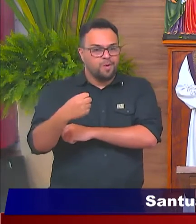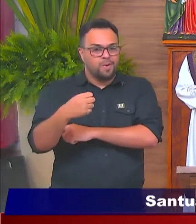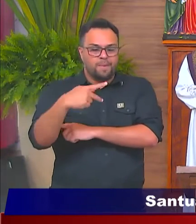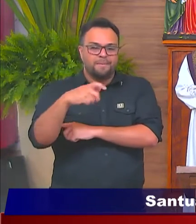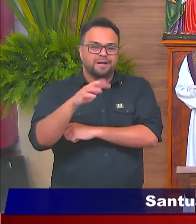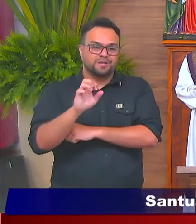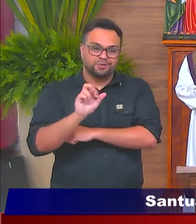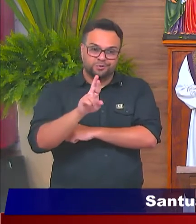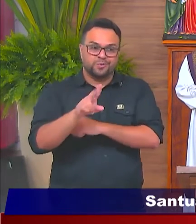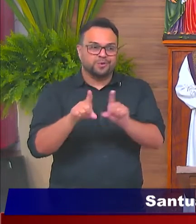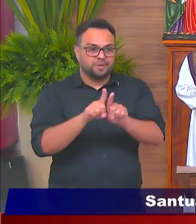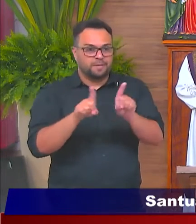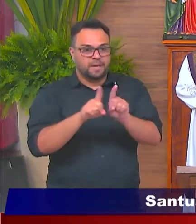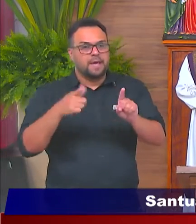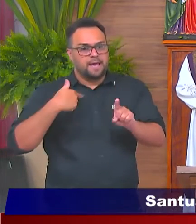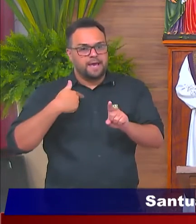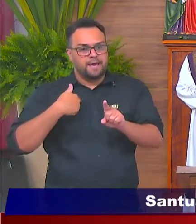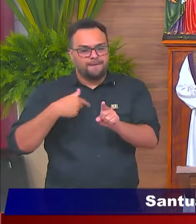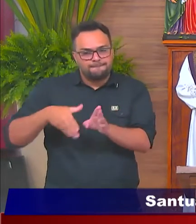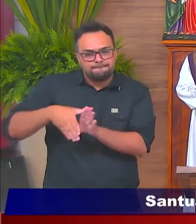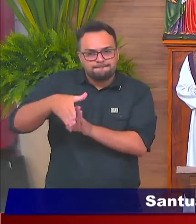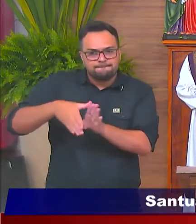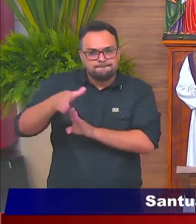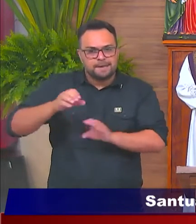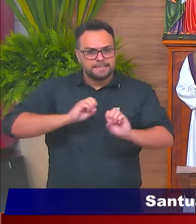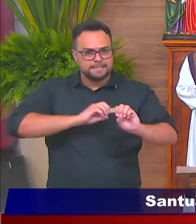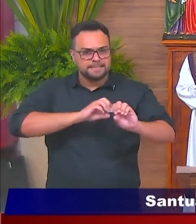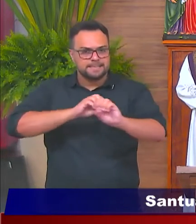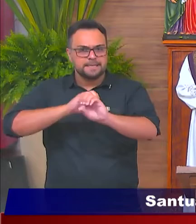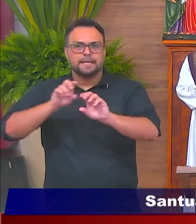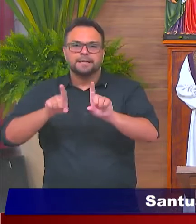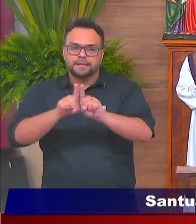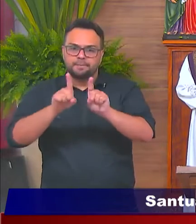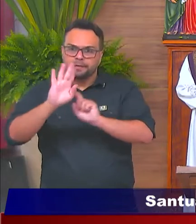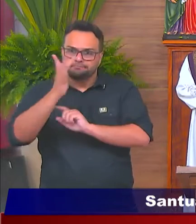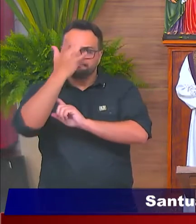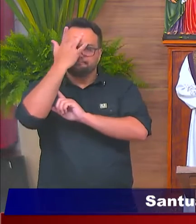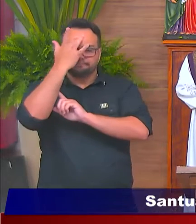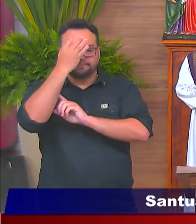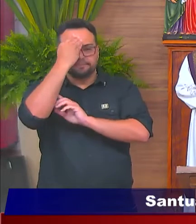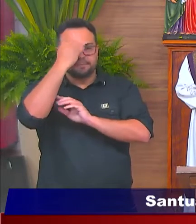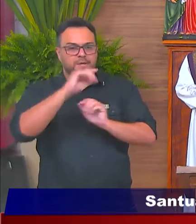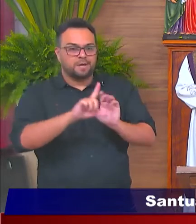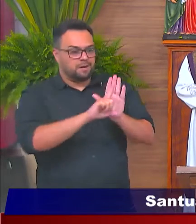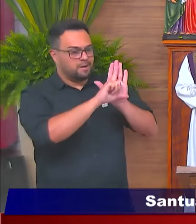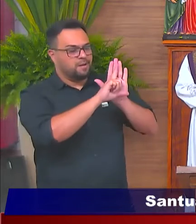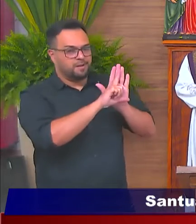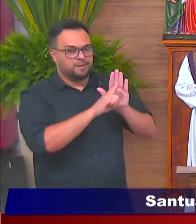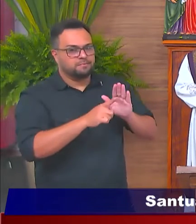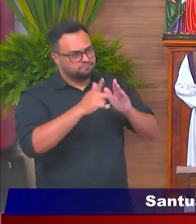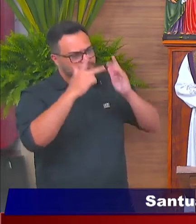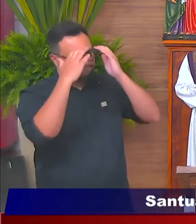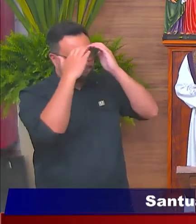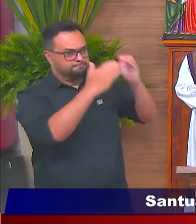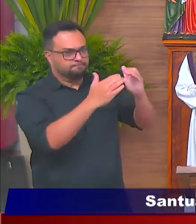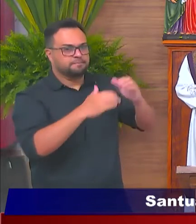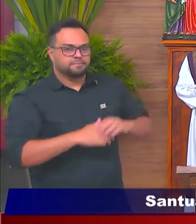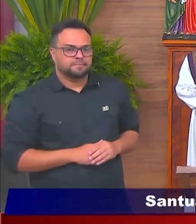Viverão segundo meus preceitos e guardarão minhas leis, pondo-as em